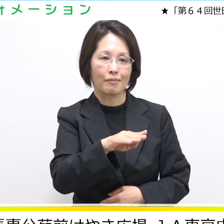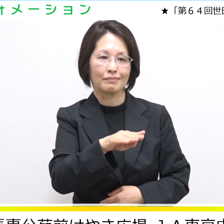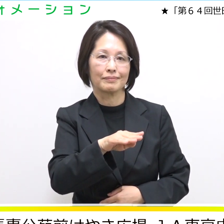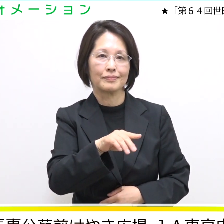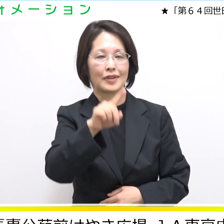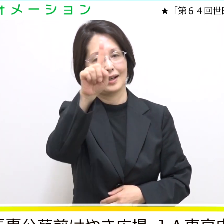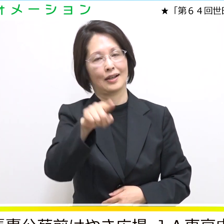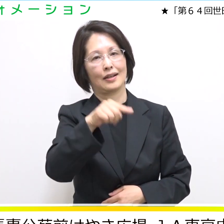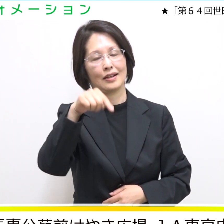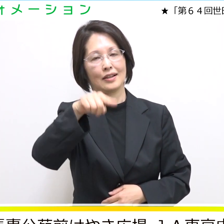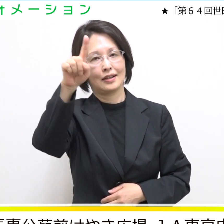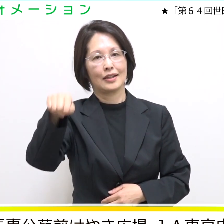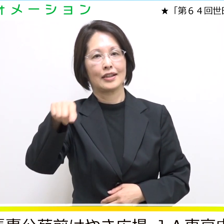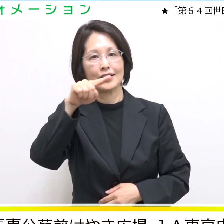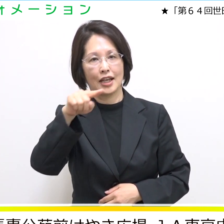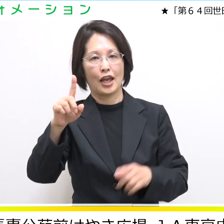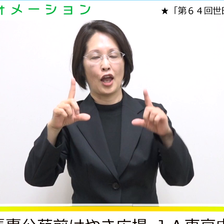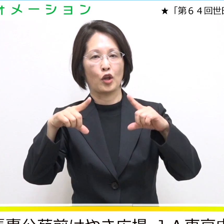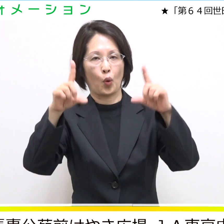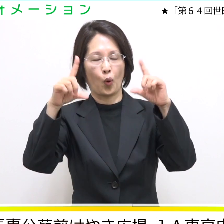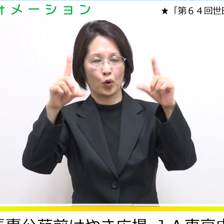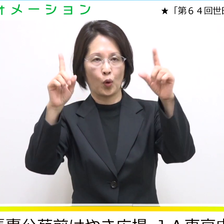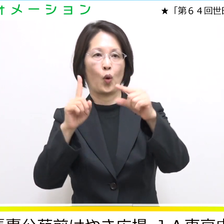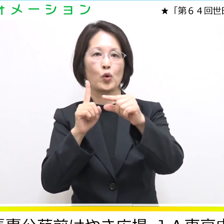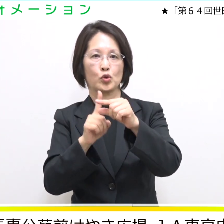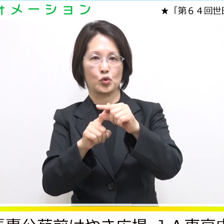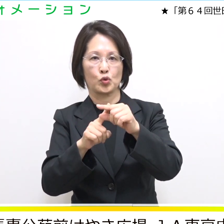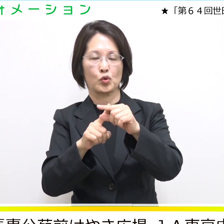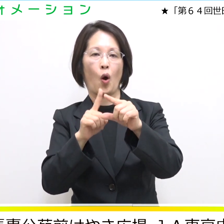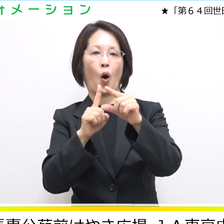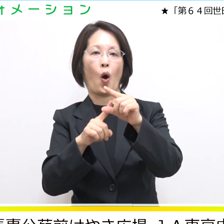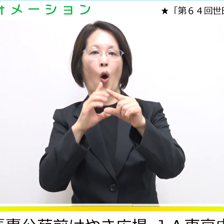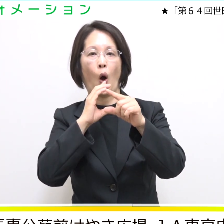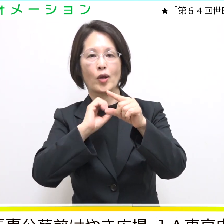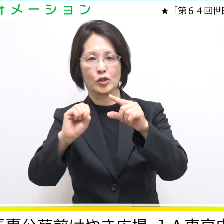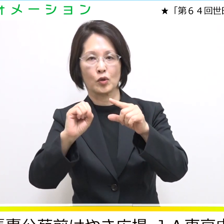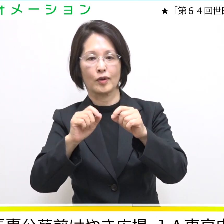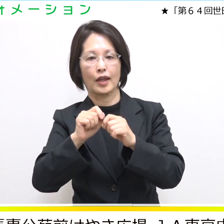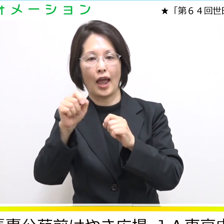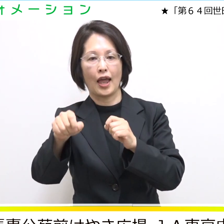広場JA東京中央千歳